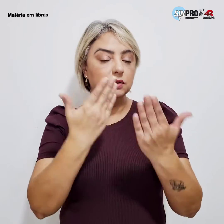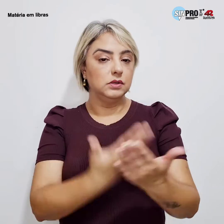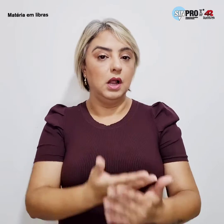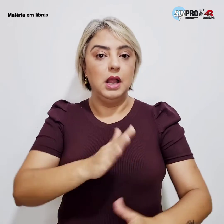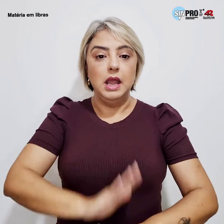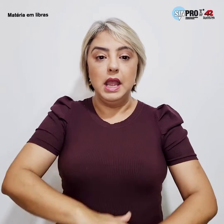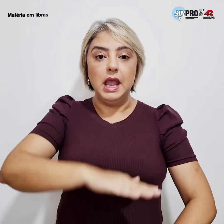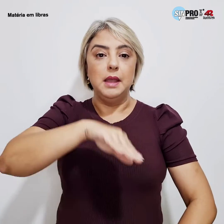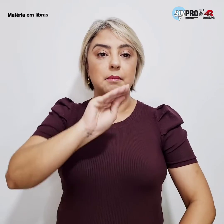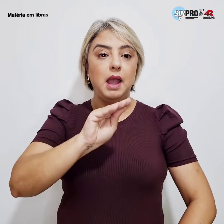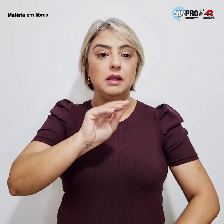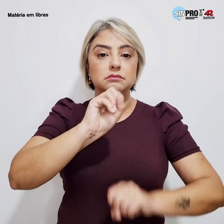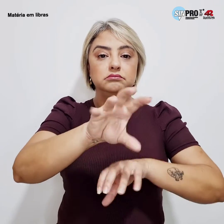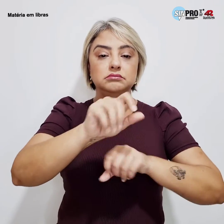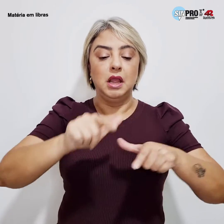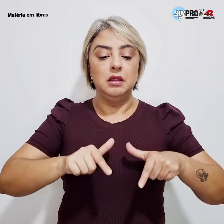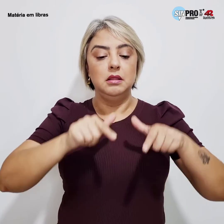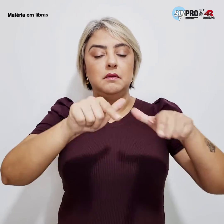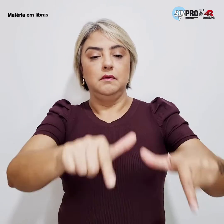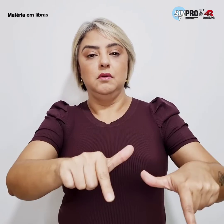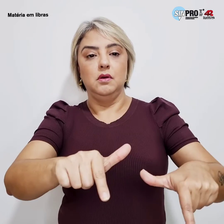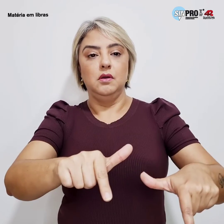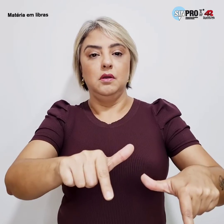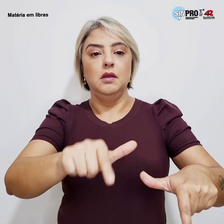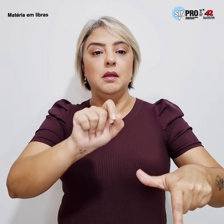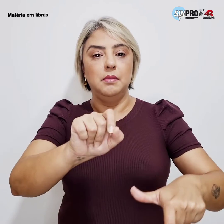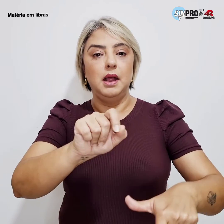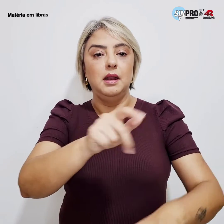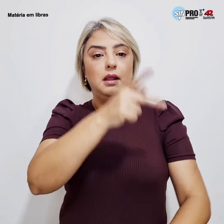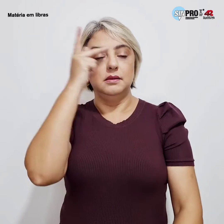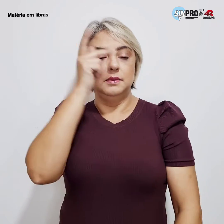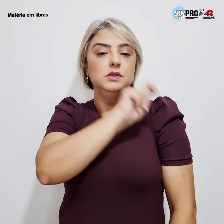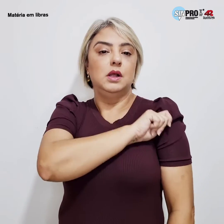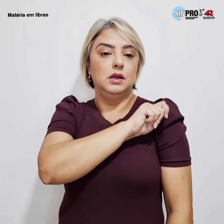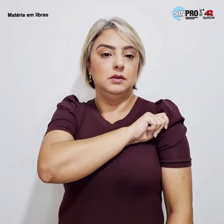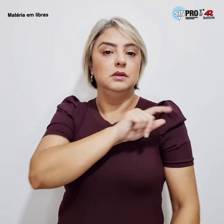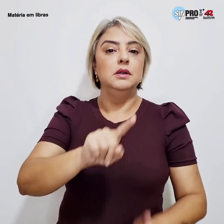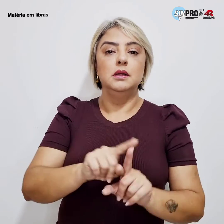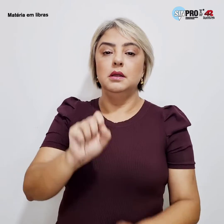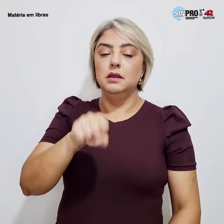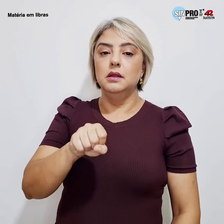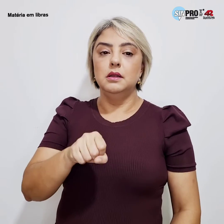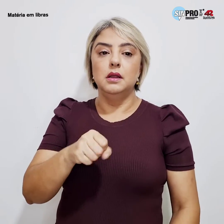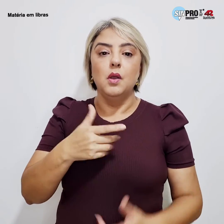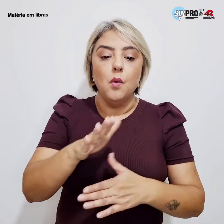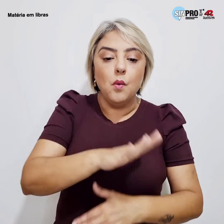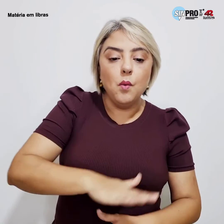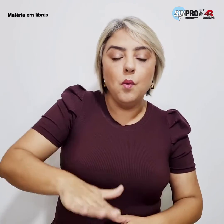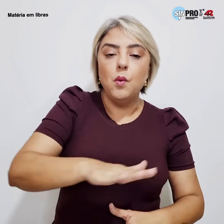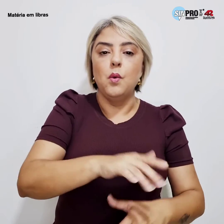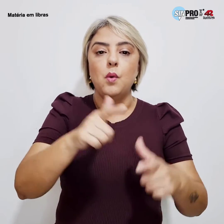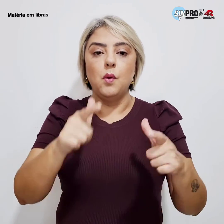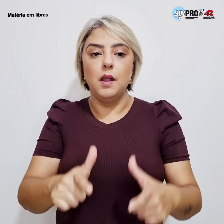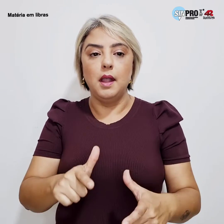um emissor de certificados para esses estudantes, mas sim um espaço onde eles